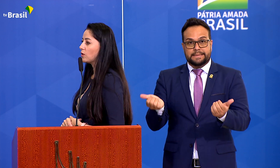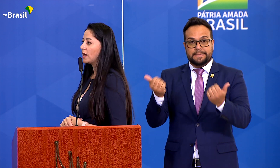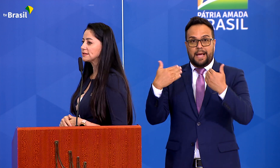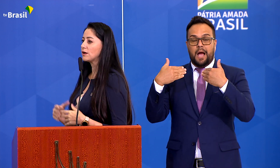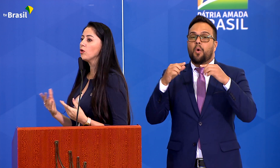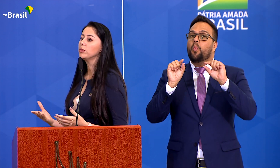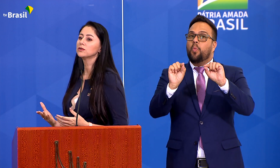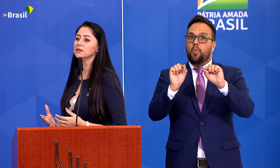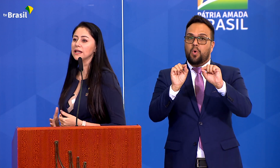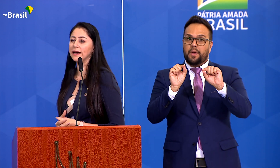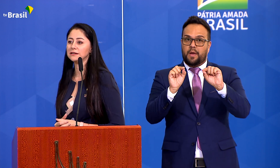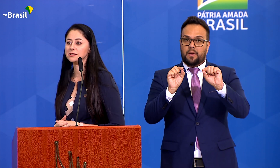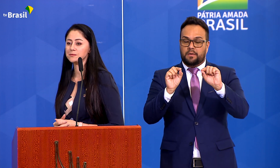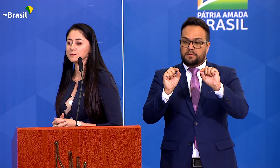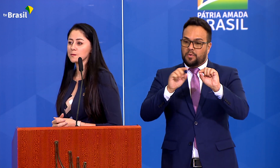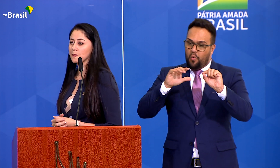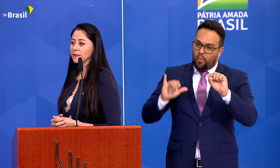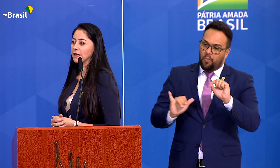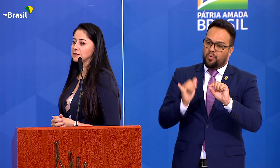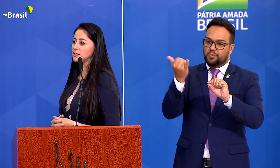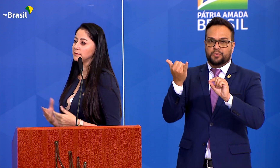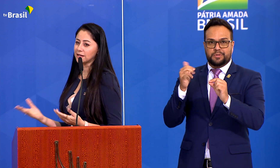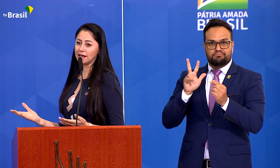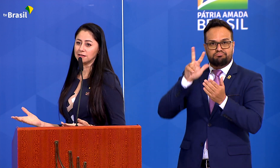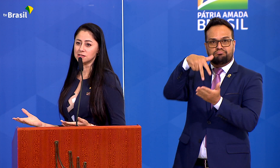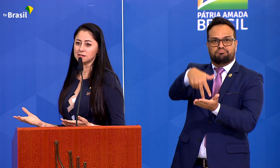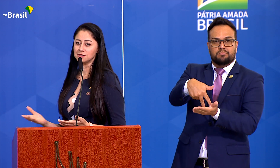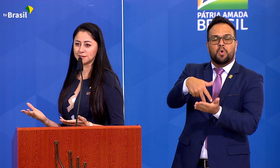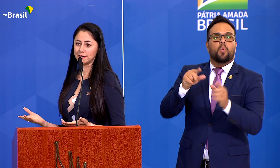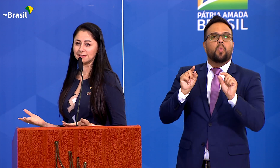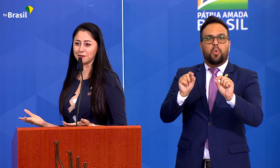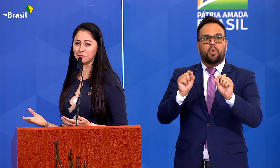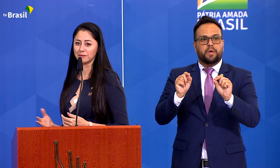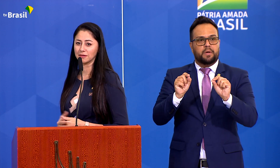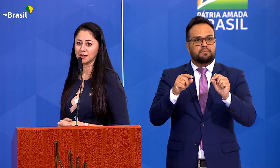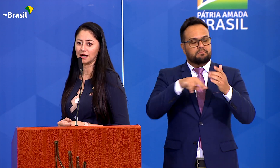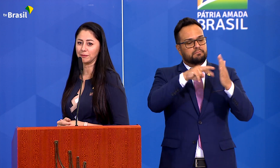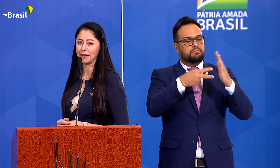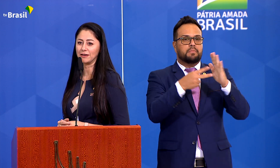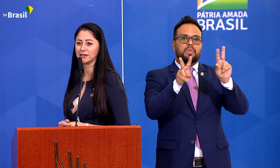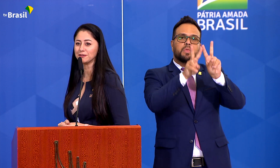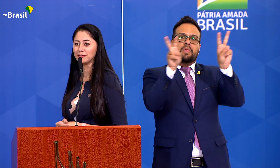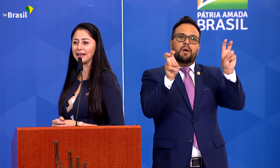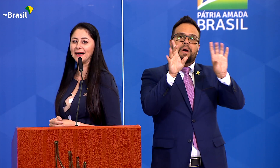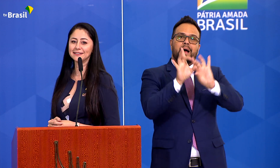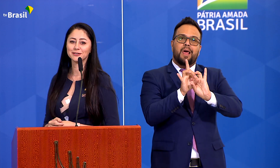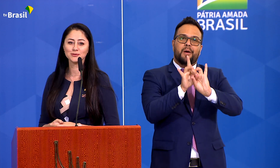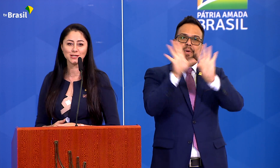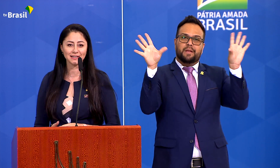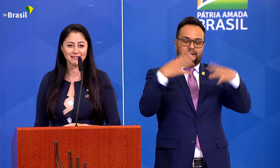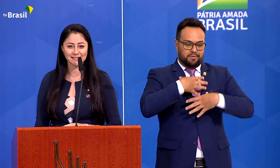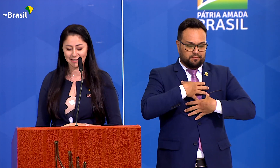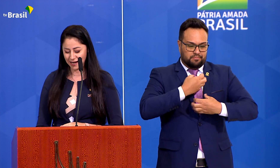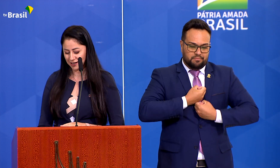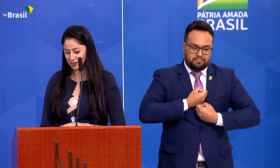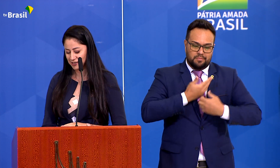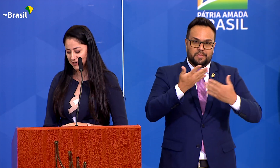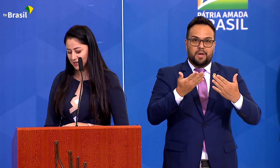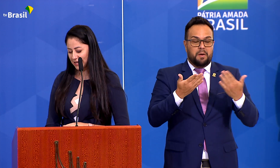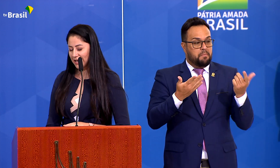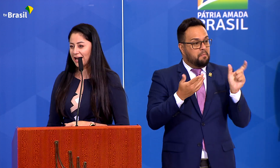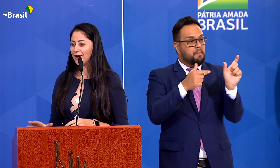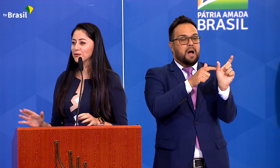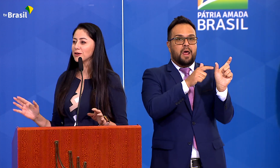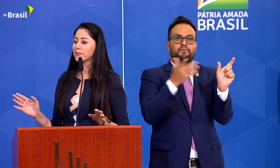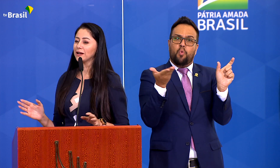esse essa oportunidade de liberdade de expressão a palavra tão falada tão dita nessa